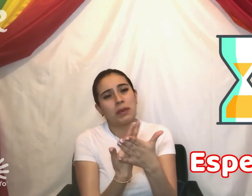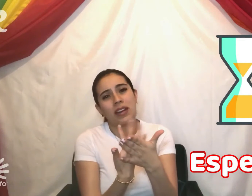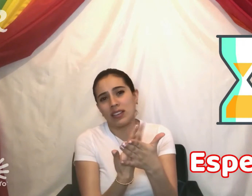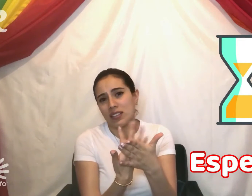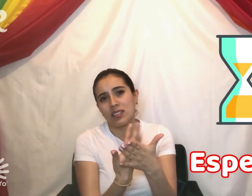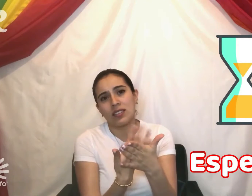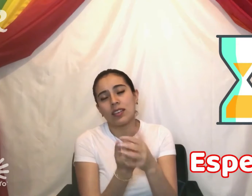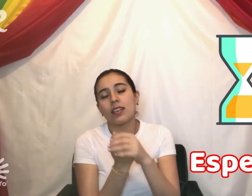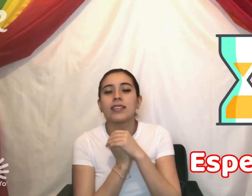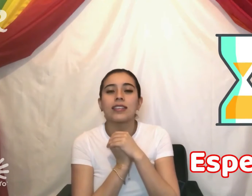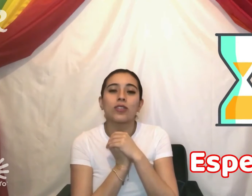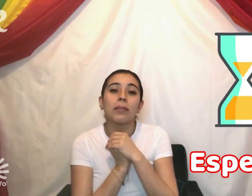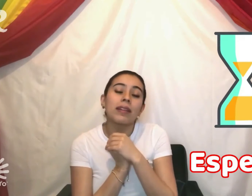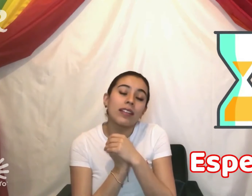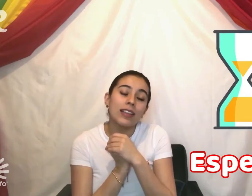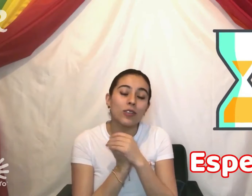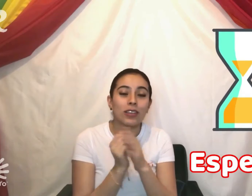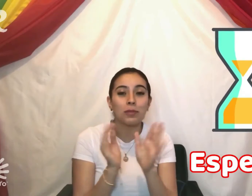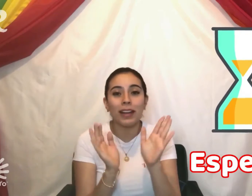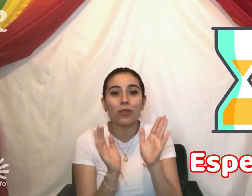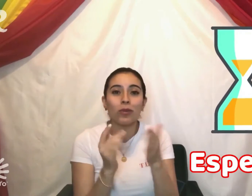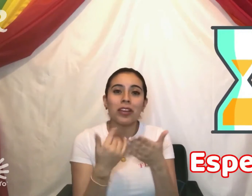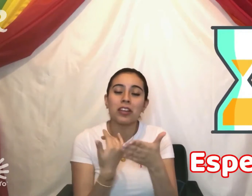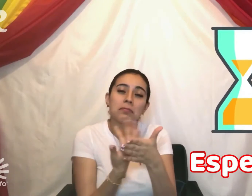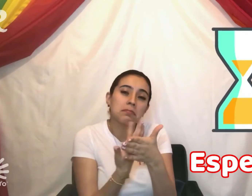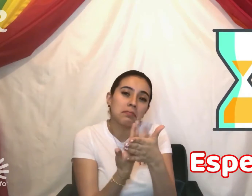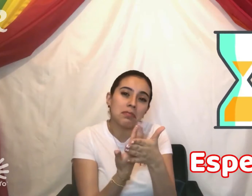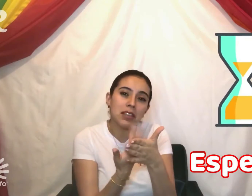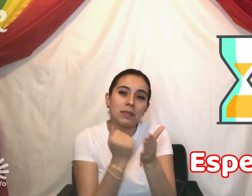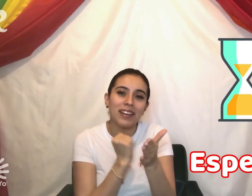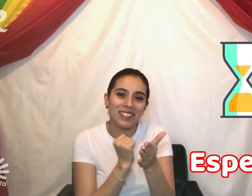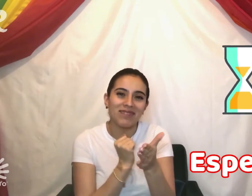esperar. Y si solamente estoy esperando un poquito, esperar.